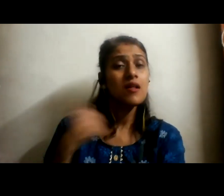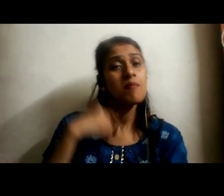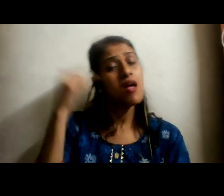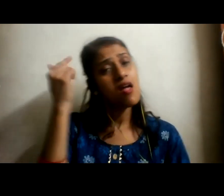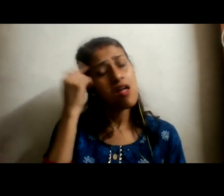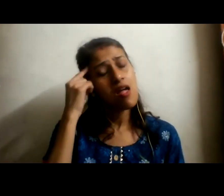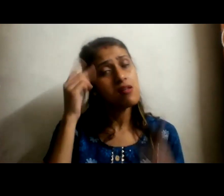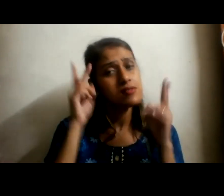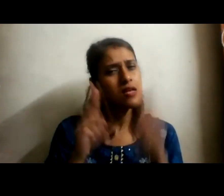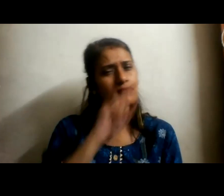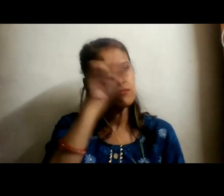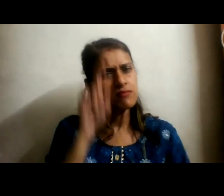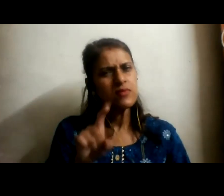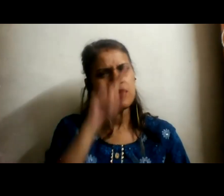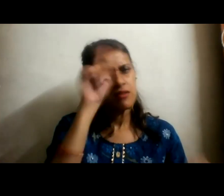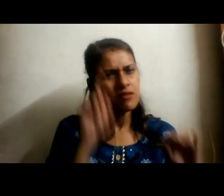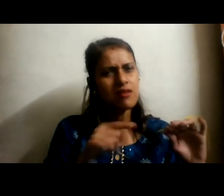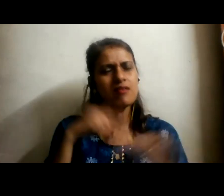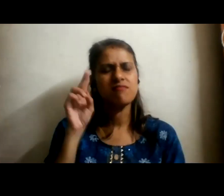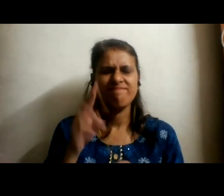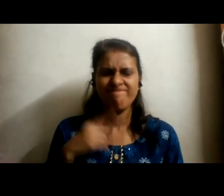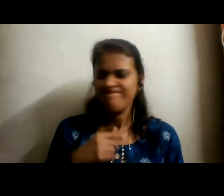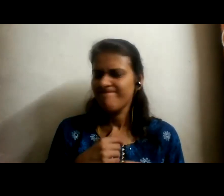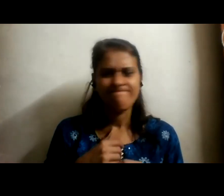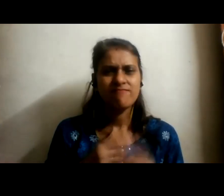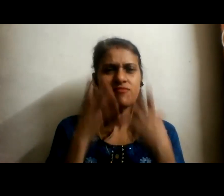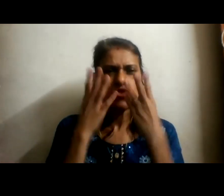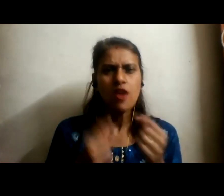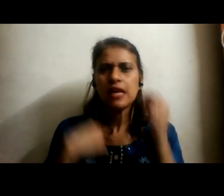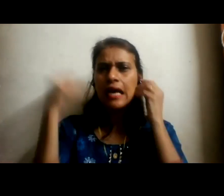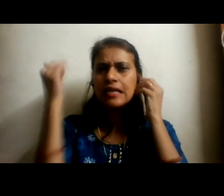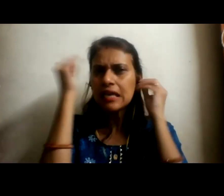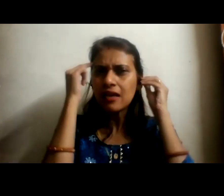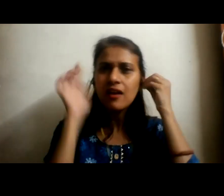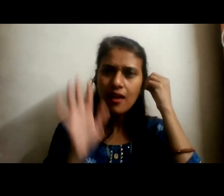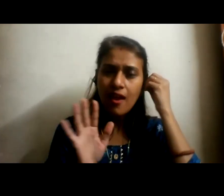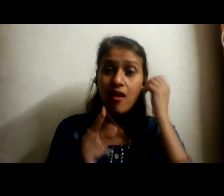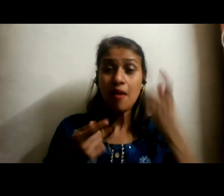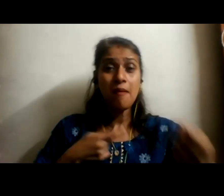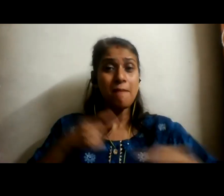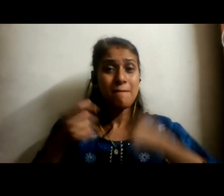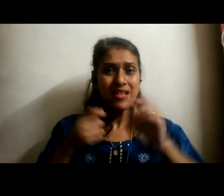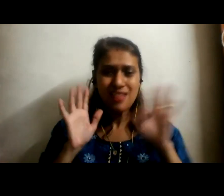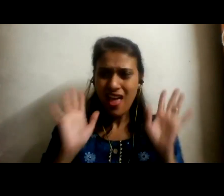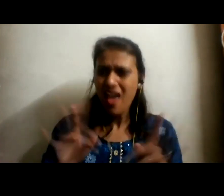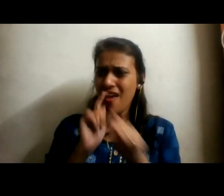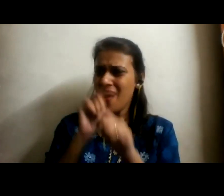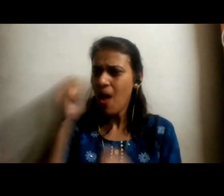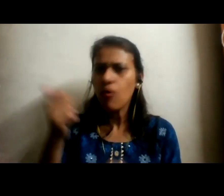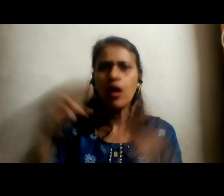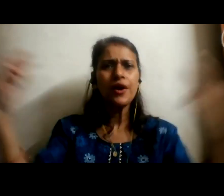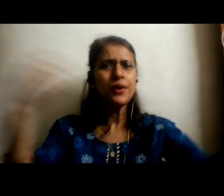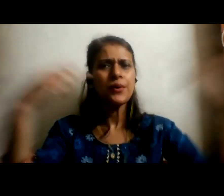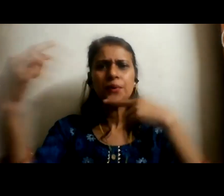हमेशा रहता है, रोज मैं ये सवाल पूछती हूँ और उससे लड़ती हूँ कि क्यों हमारे लोग जो बिजनेस कर रहे हैं वो बाहर नहीं दिखते हैं।